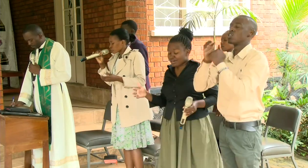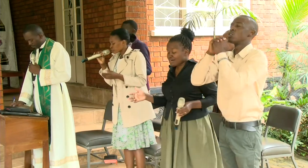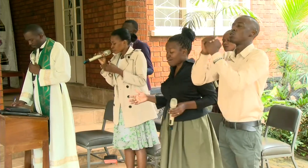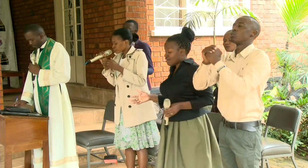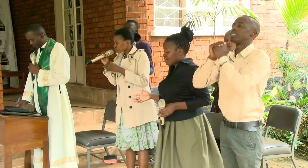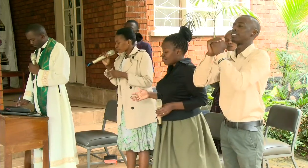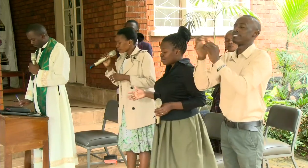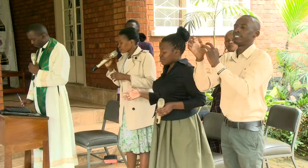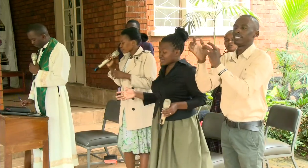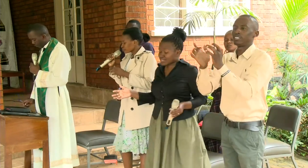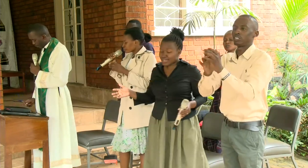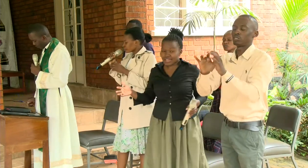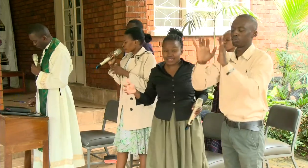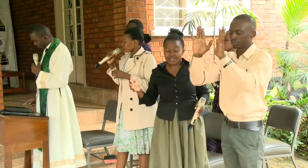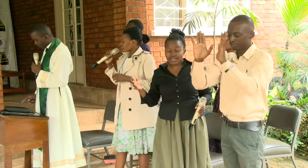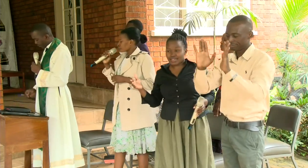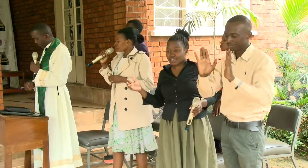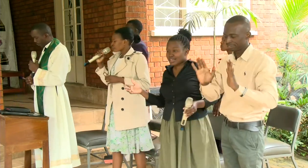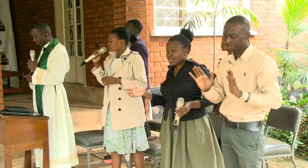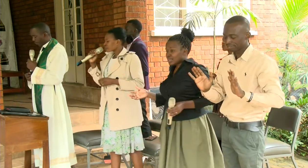Yesu